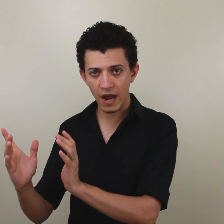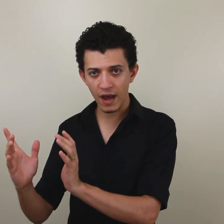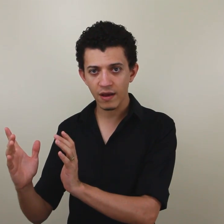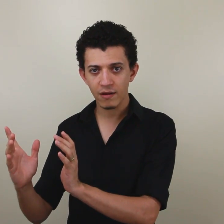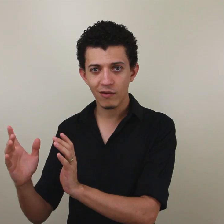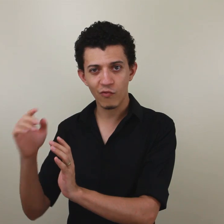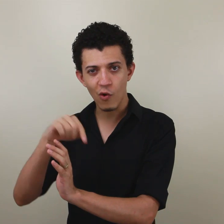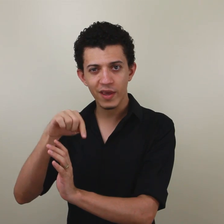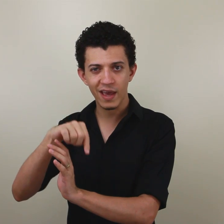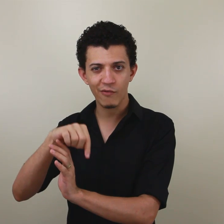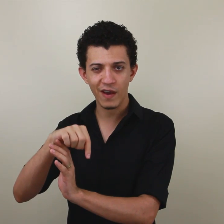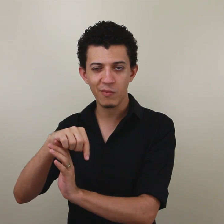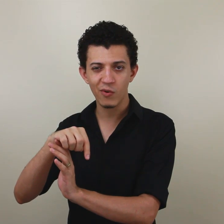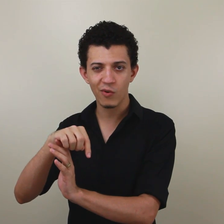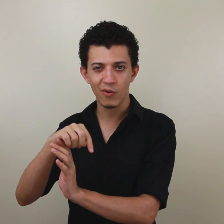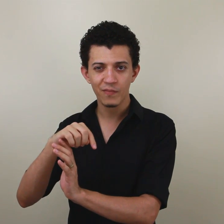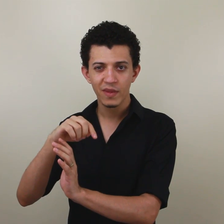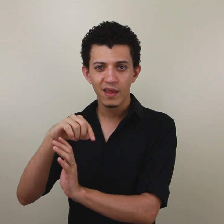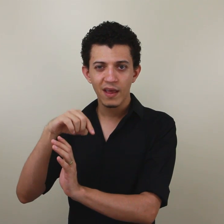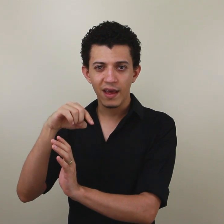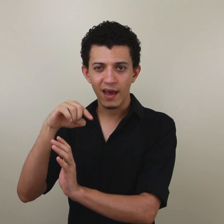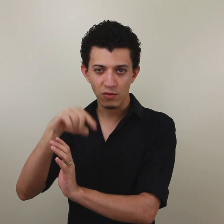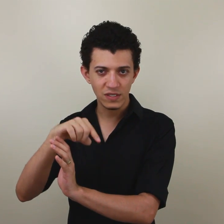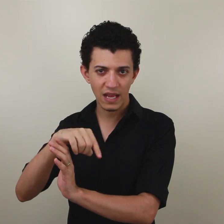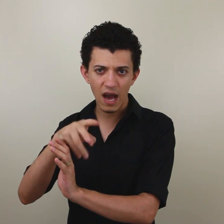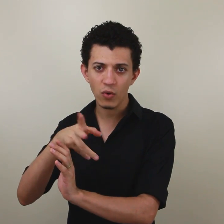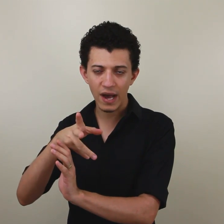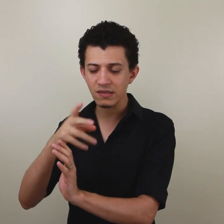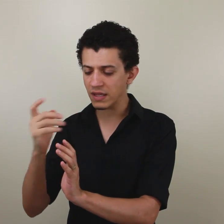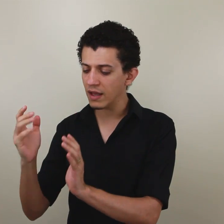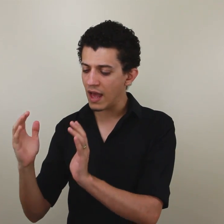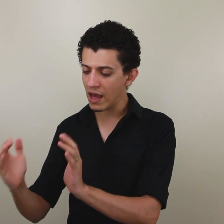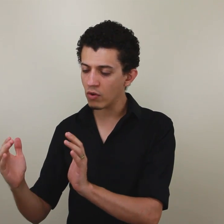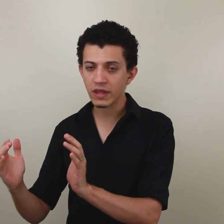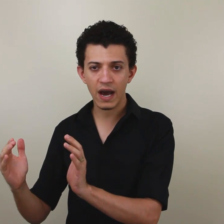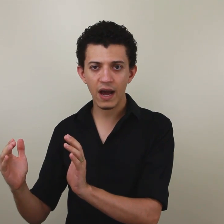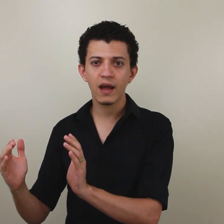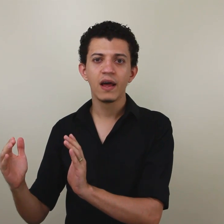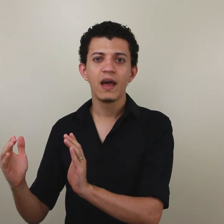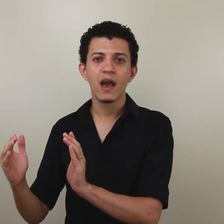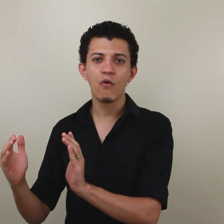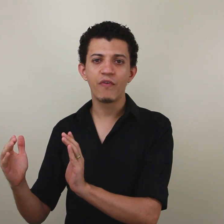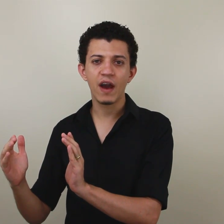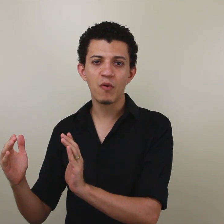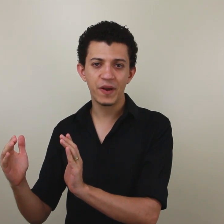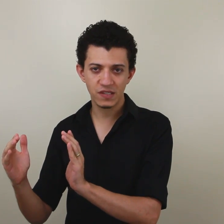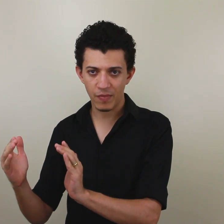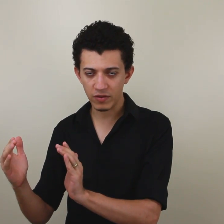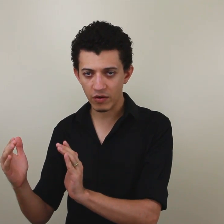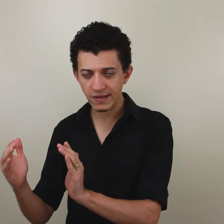encontrar, vou aqui é o verbo auxiliar, no caso, né? Encontrar é o verbo principal da